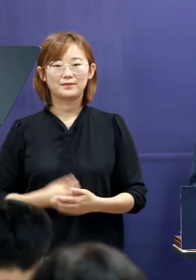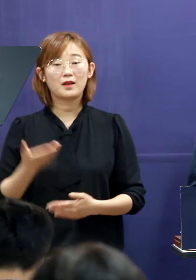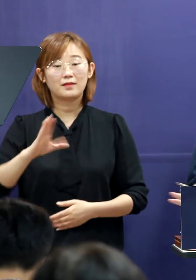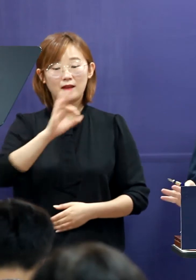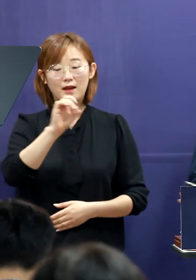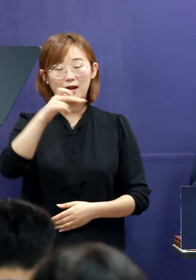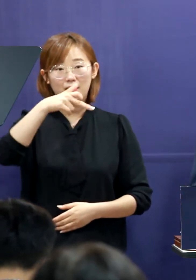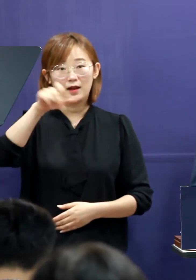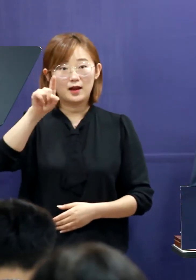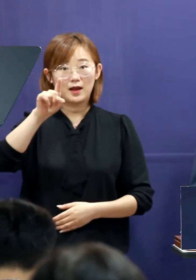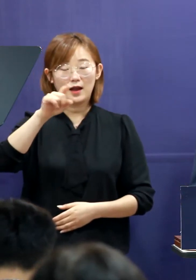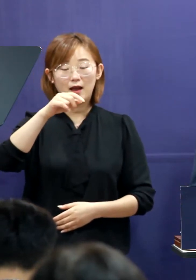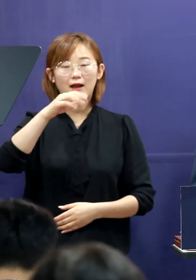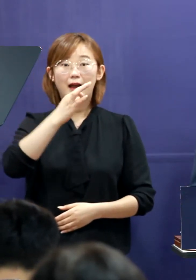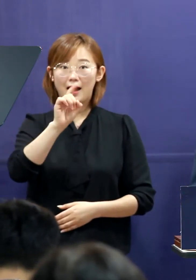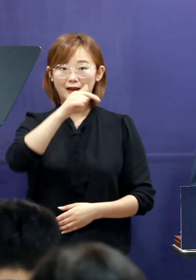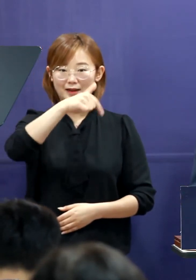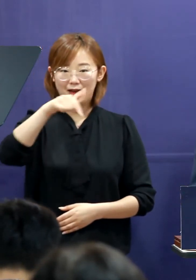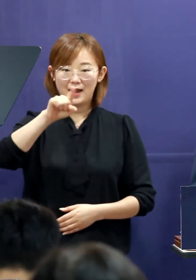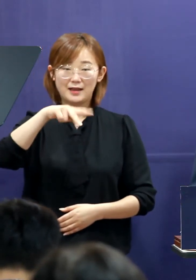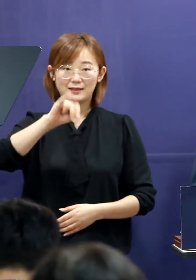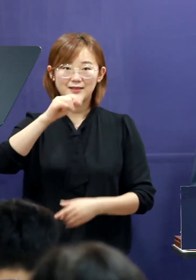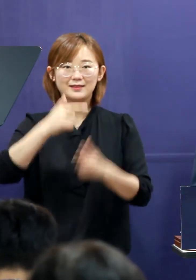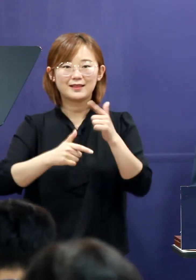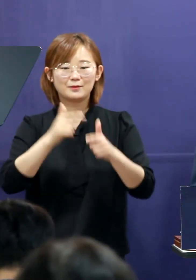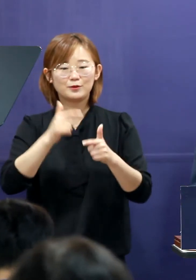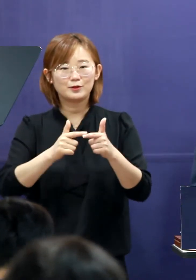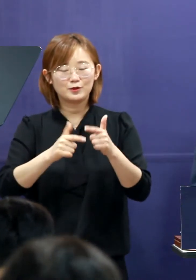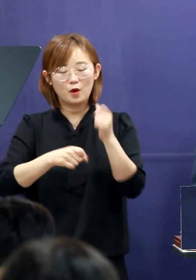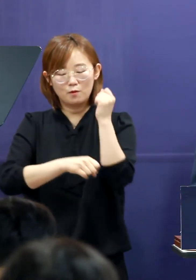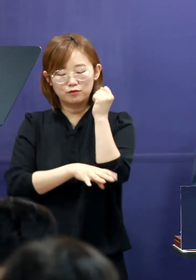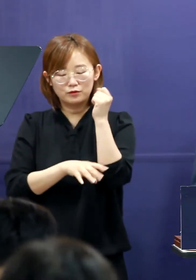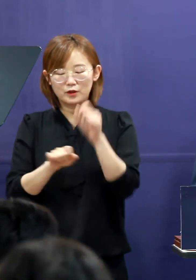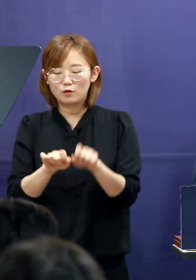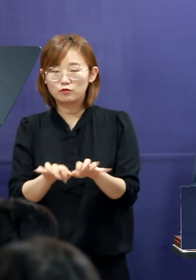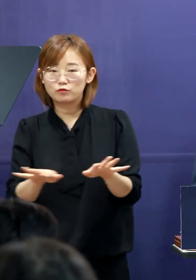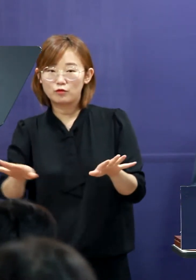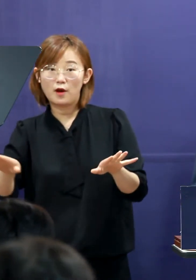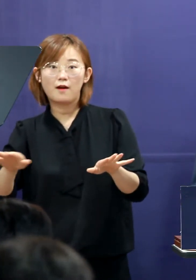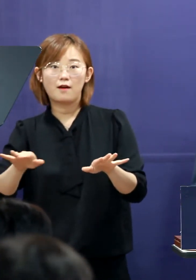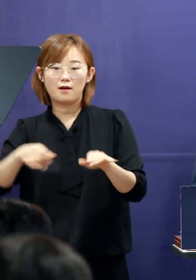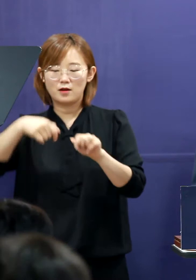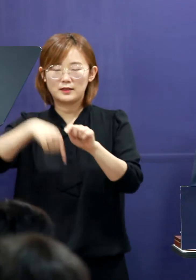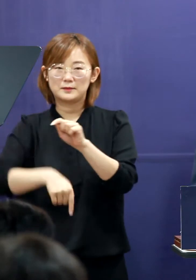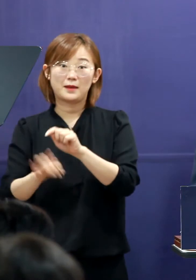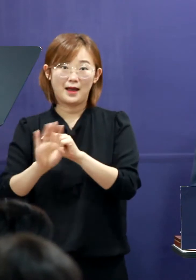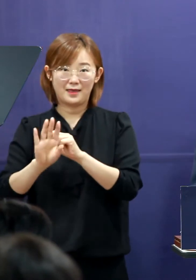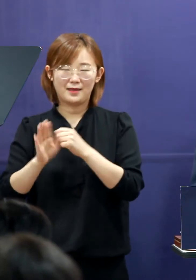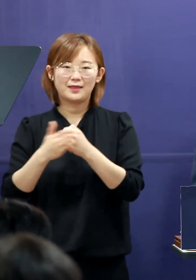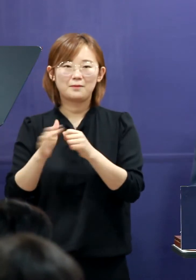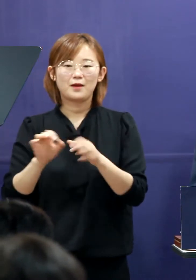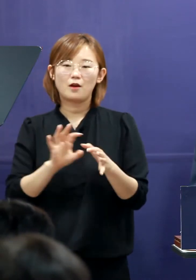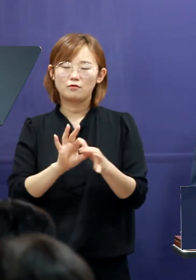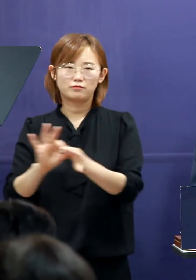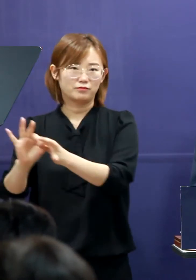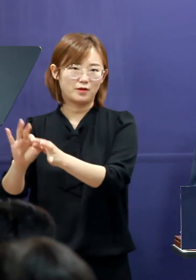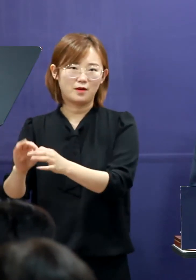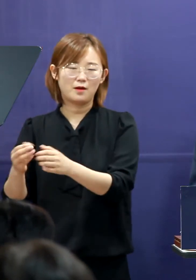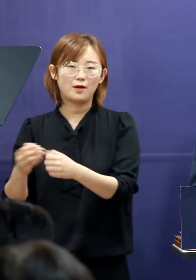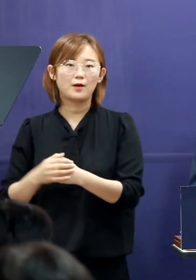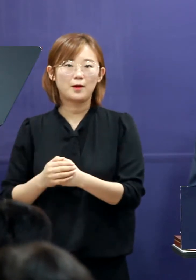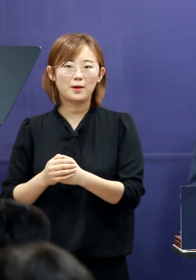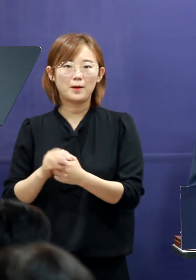뿌리가 옆으로 퍼져나가고 해서 사방 효과도 좀 높고 그런데 그 대신에